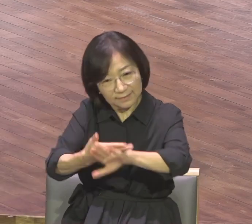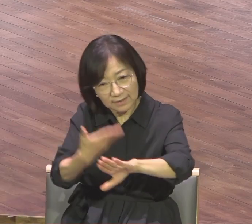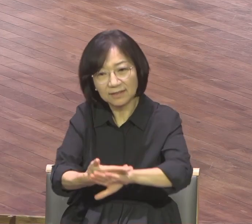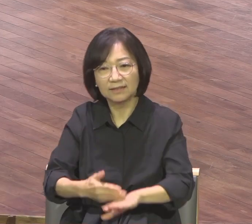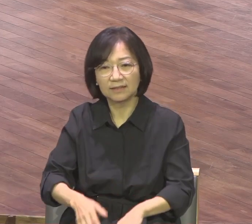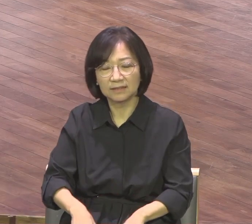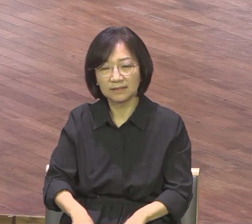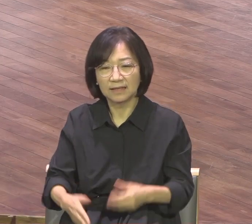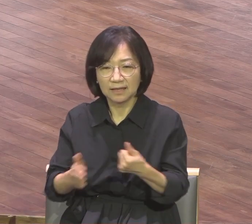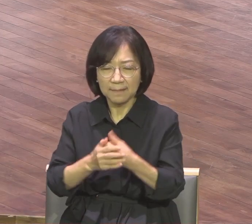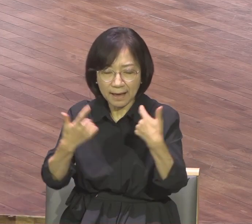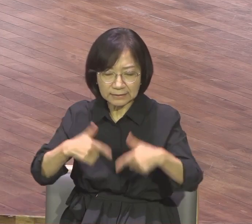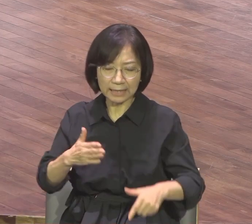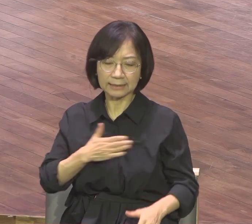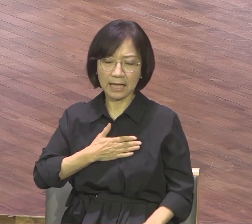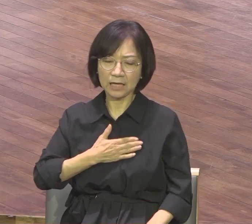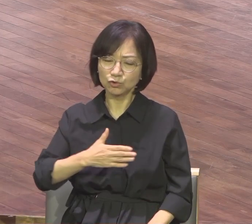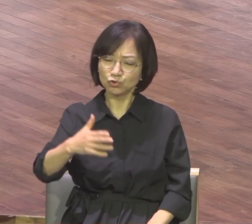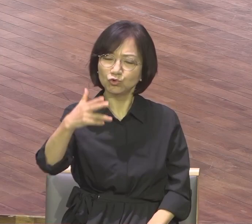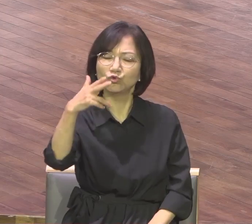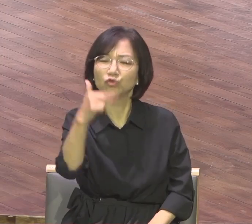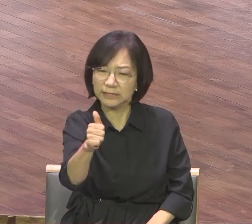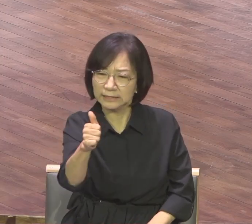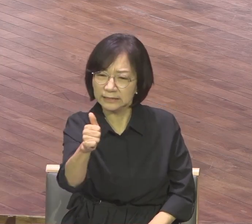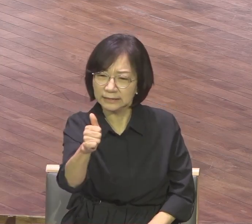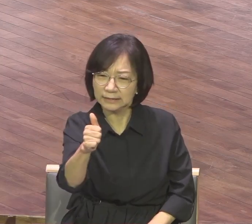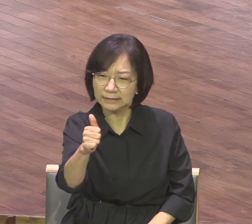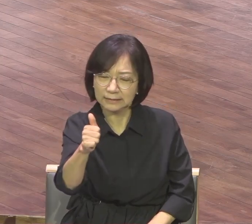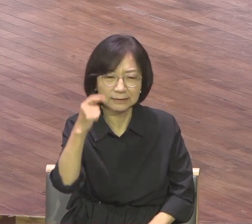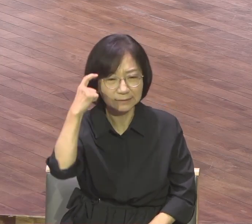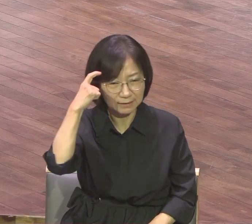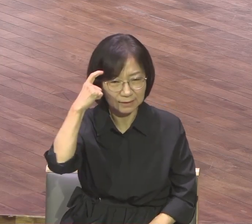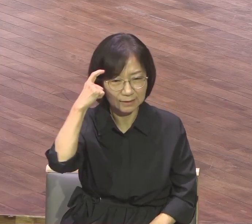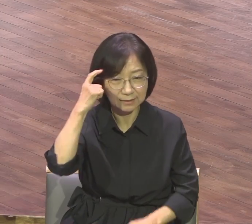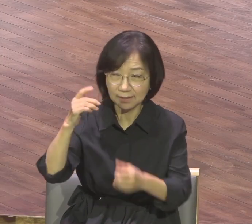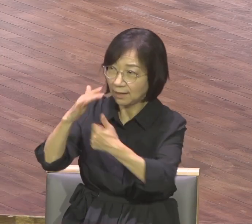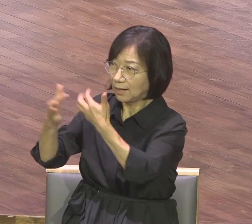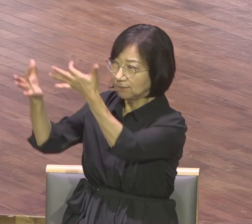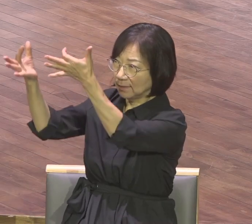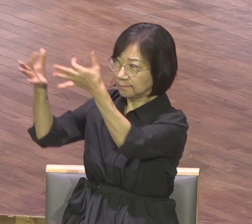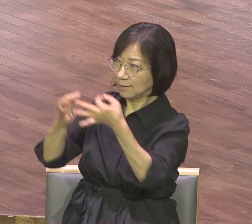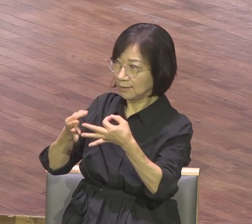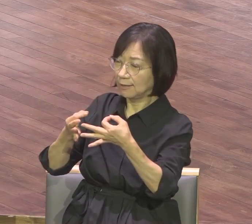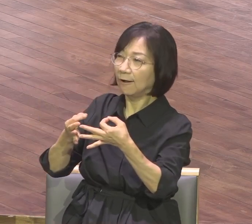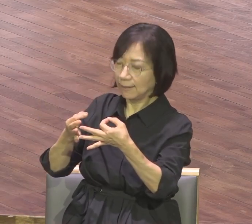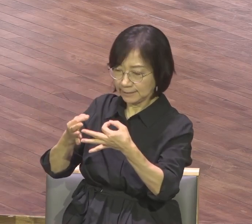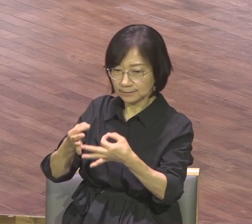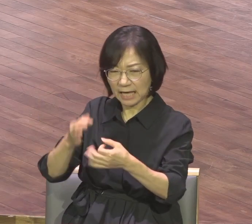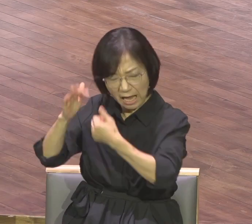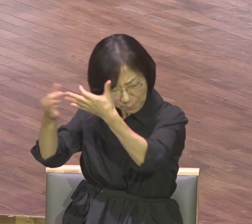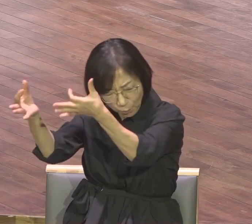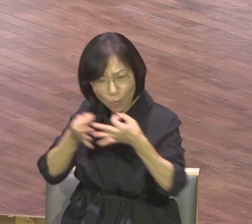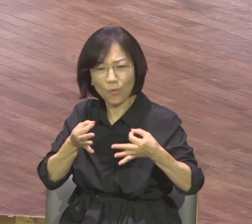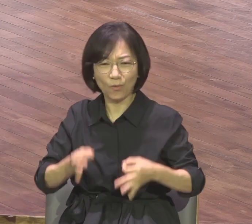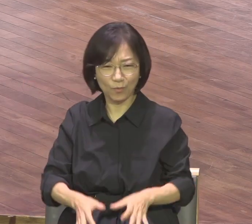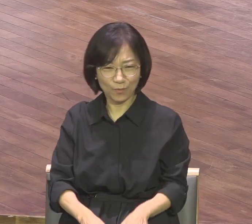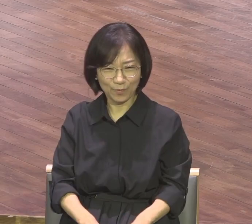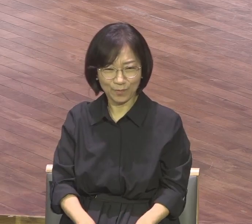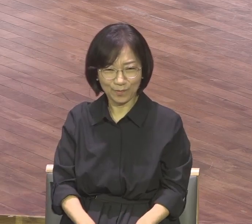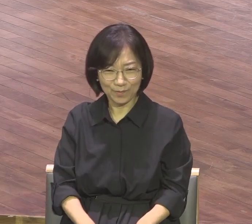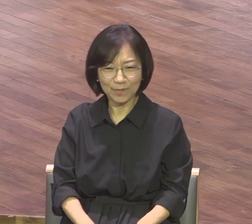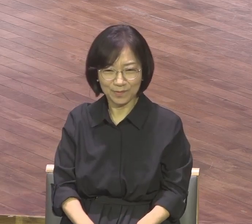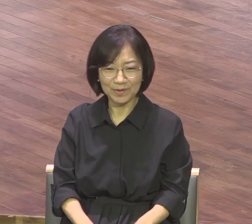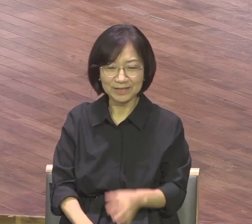그 중심을 하나님 보시잖아요. 그러면 하나님이 성장으로 인도하신다. 사도 바울은